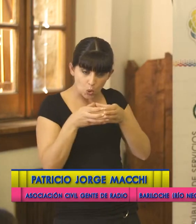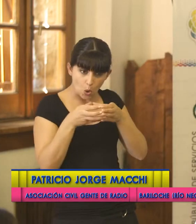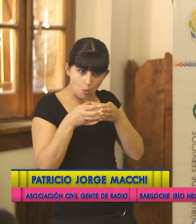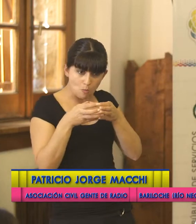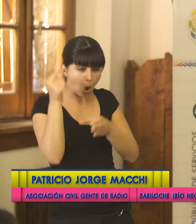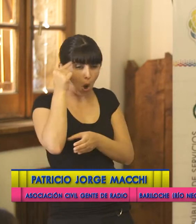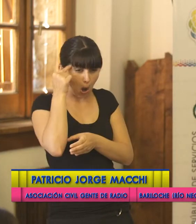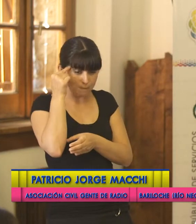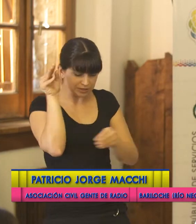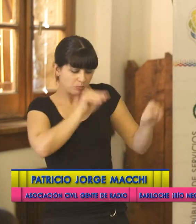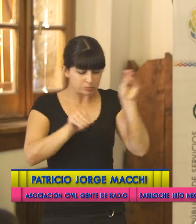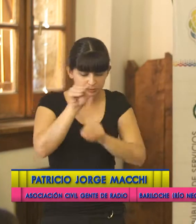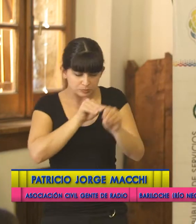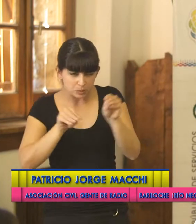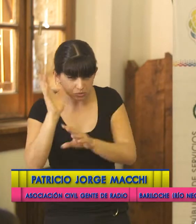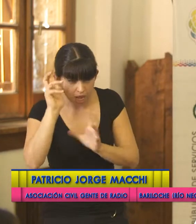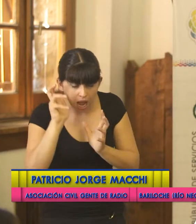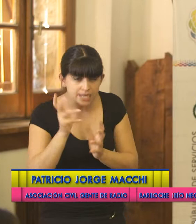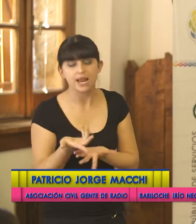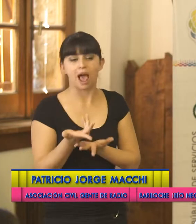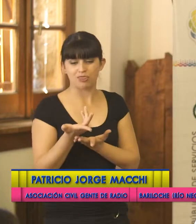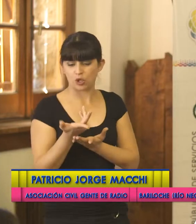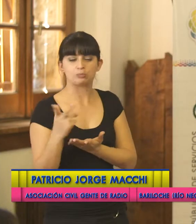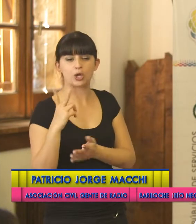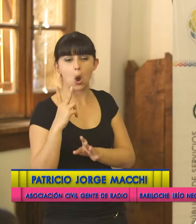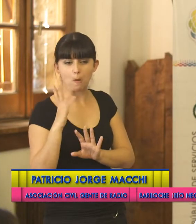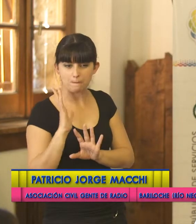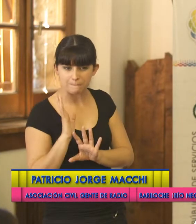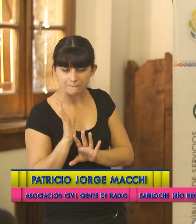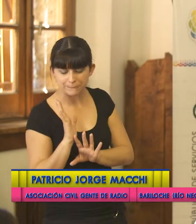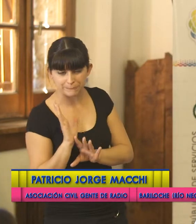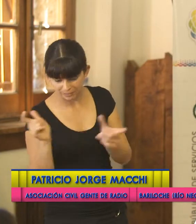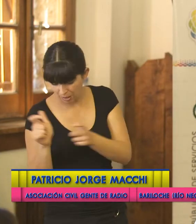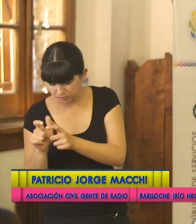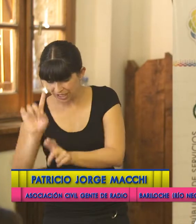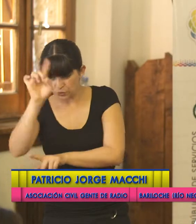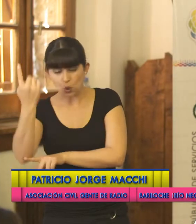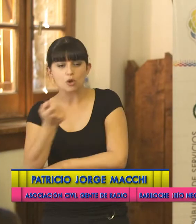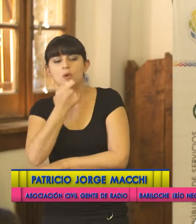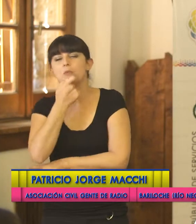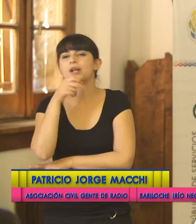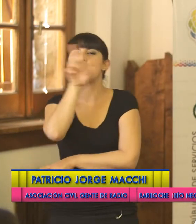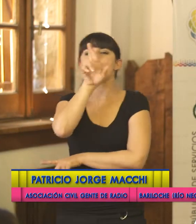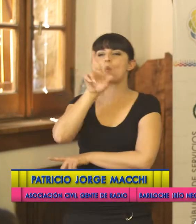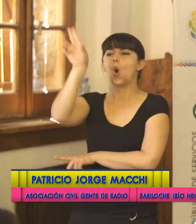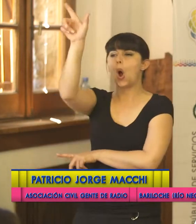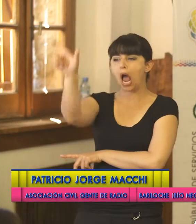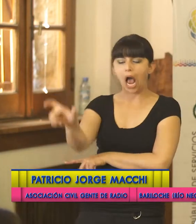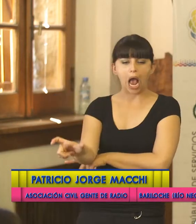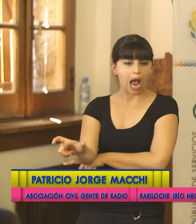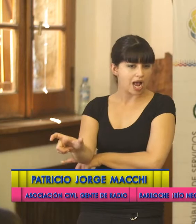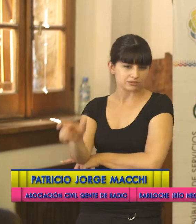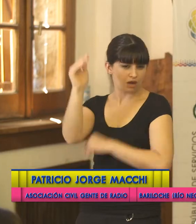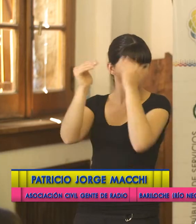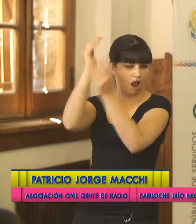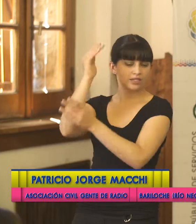porque nosotros por ejemplo doña rosa viene a ser un programa y tenemos que exigirle que